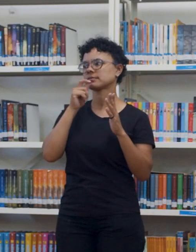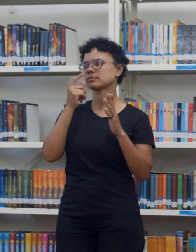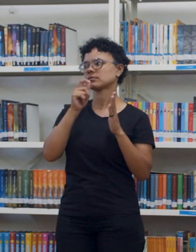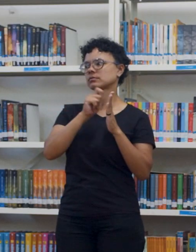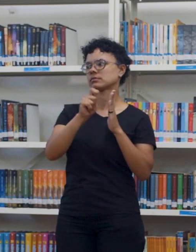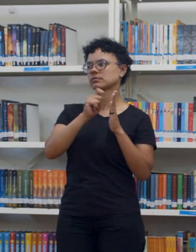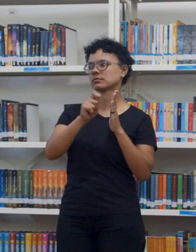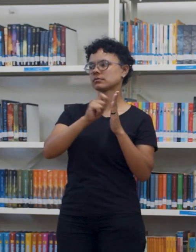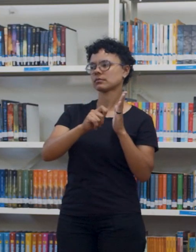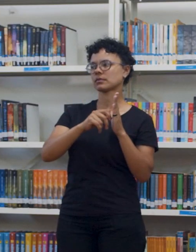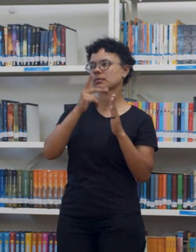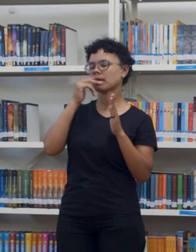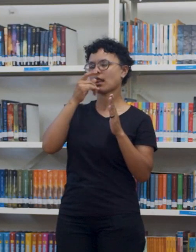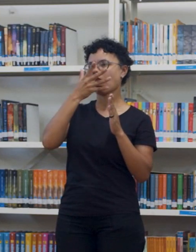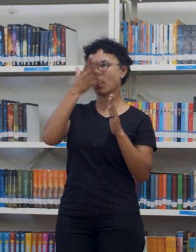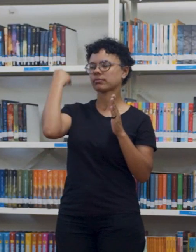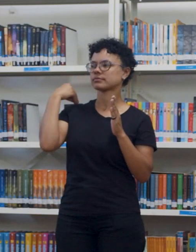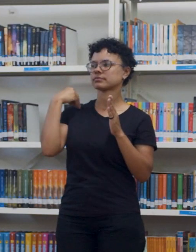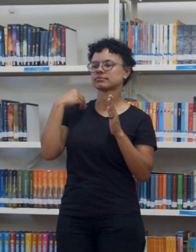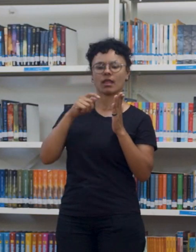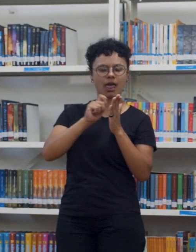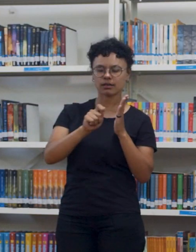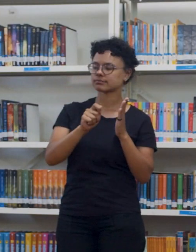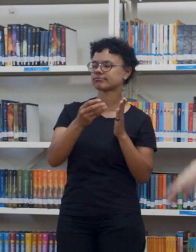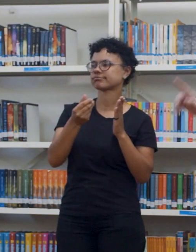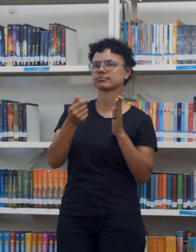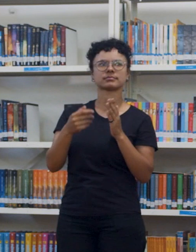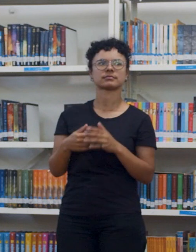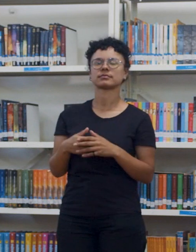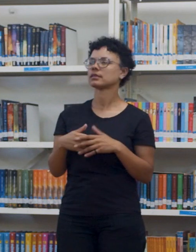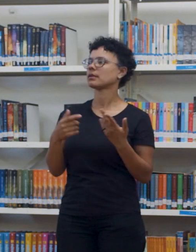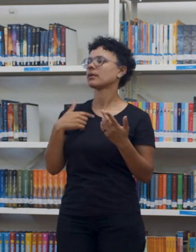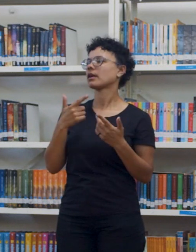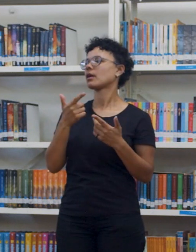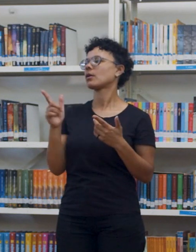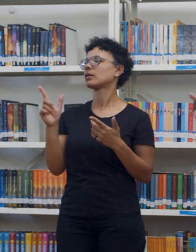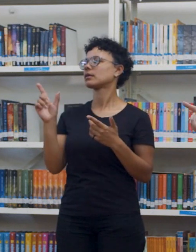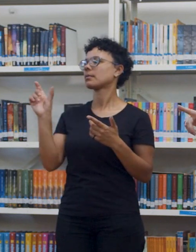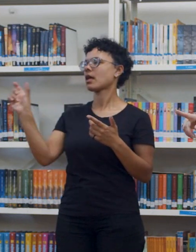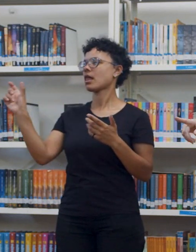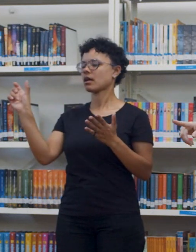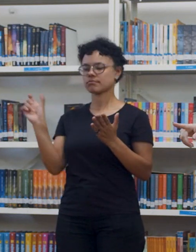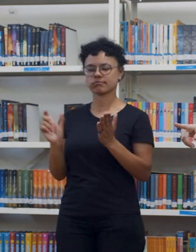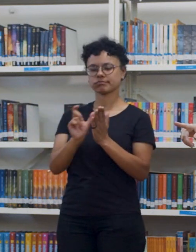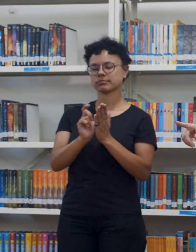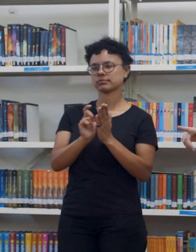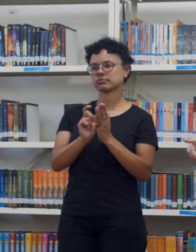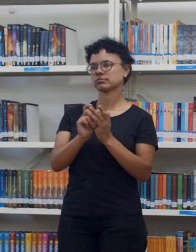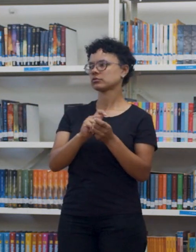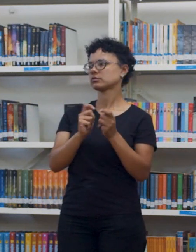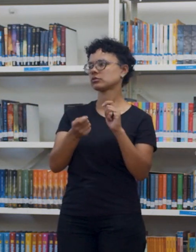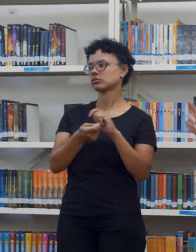coisa, parei meu pensamento. Aí eu procuro outra palavra para comunicar. Então